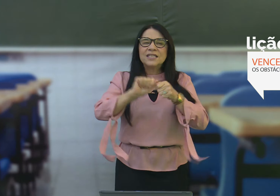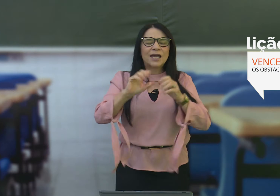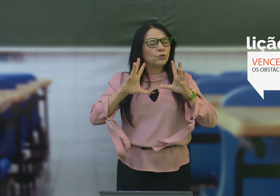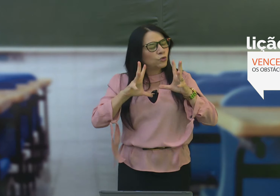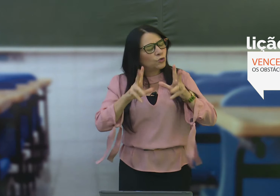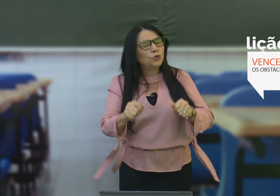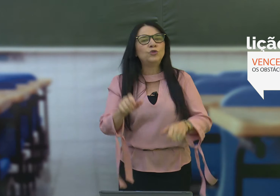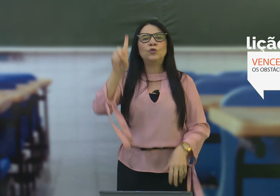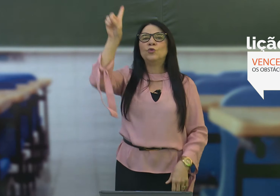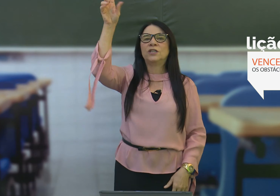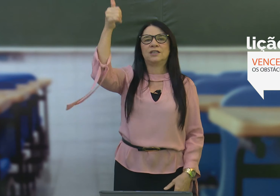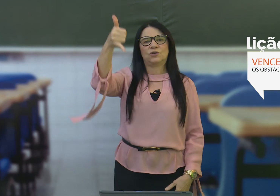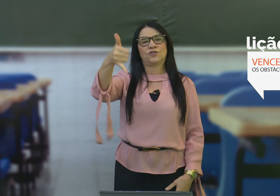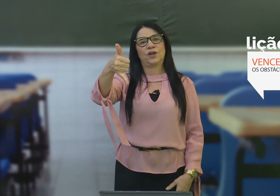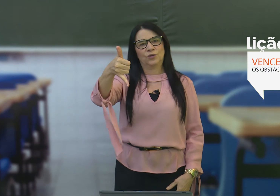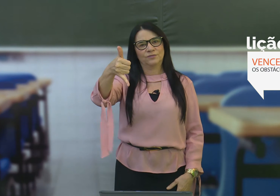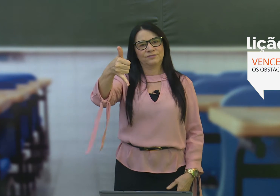fizeram tudo o que Deus falou.